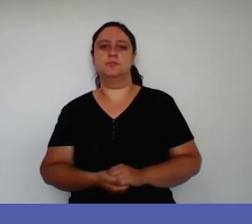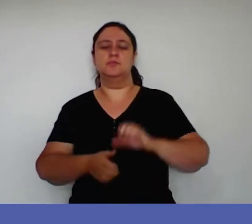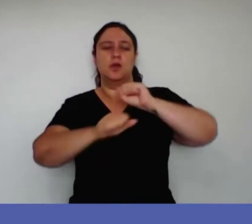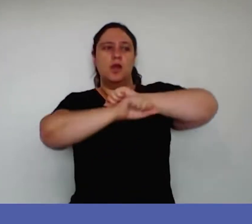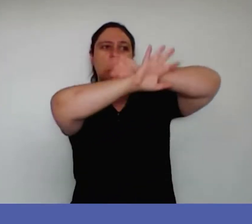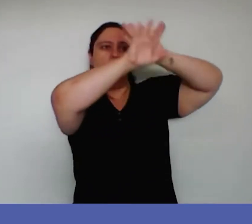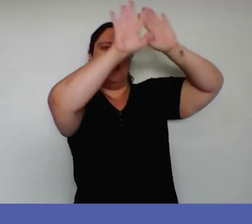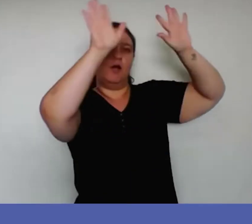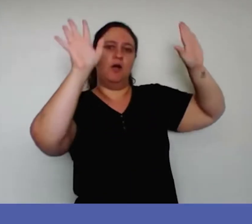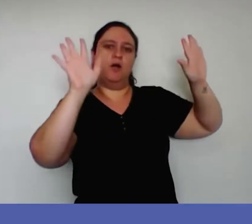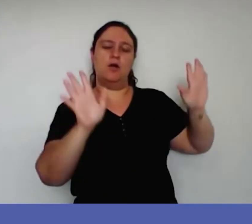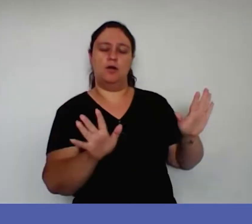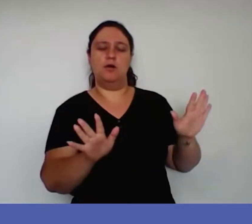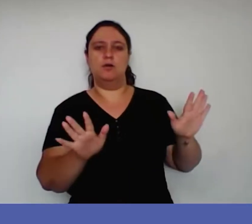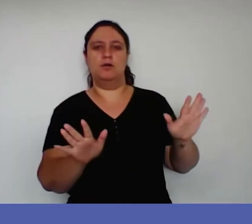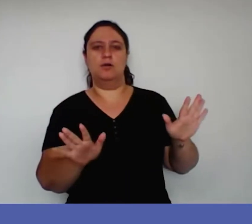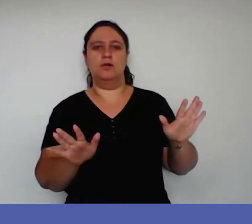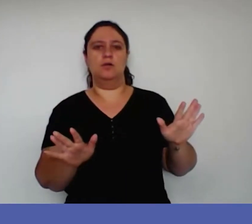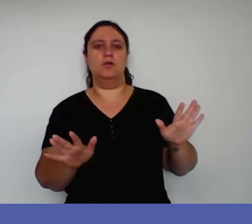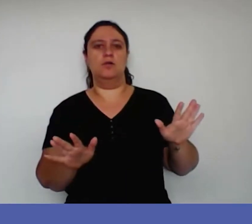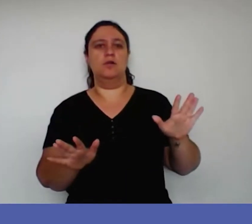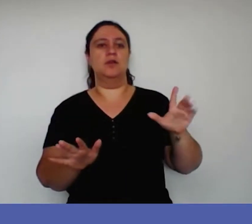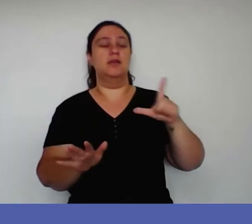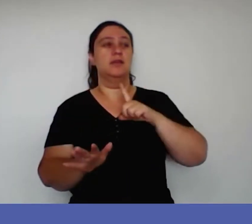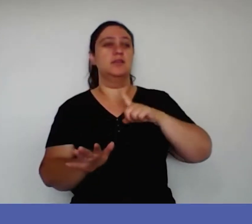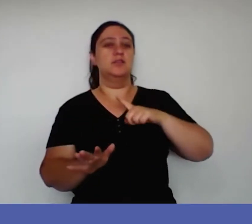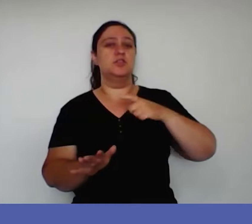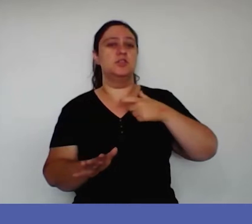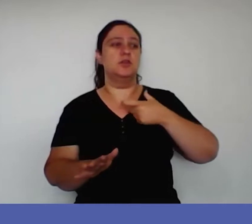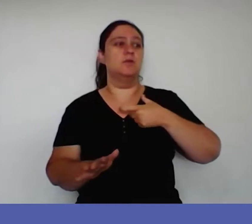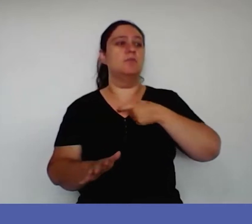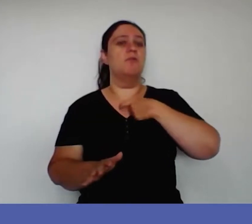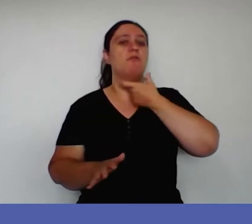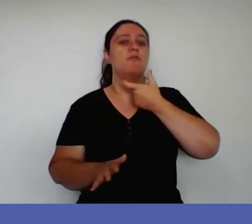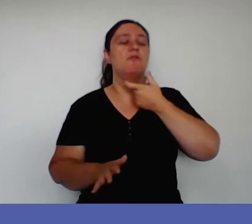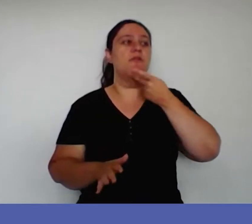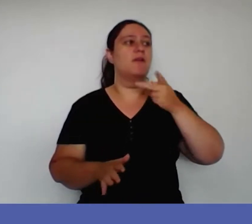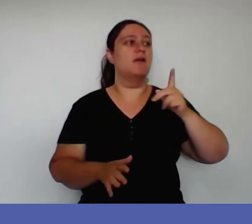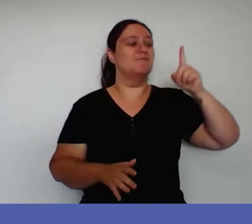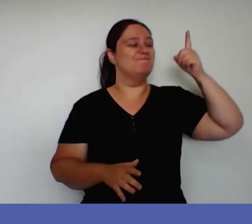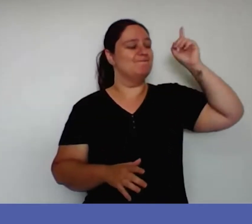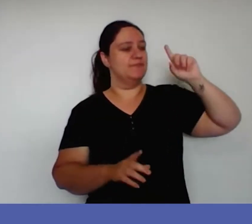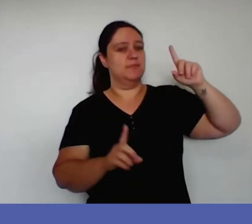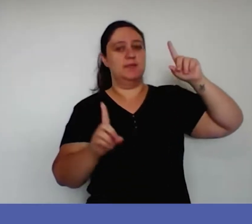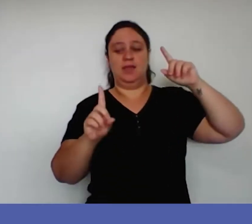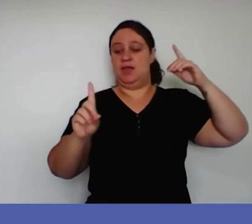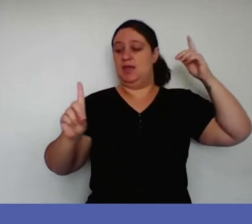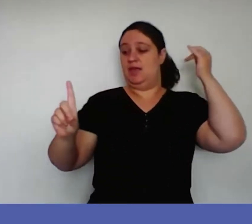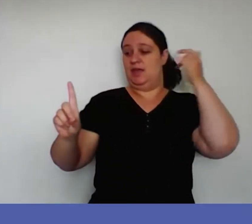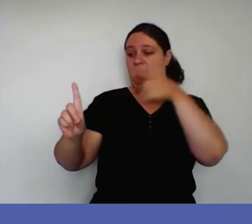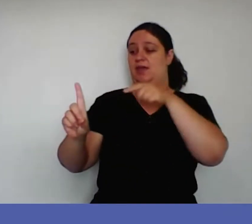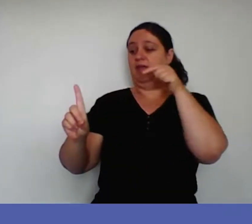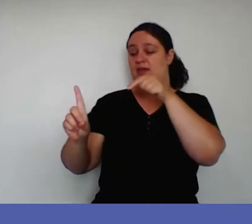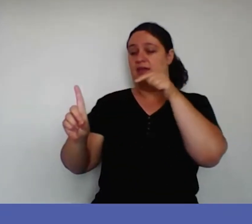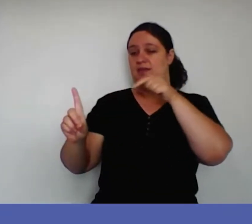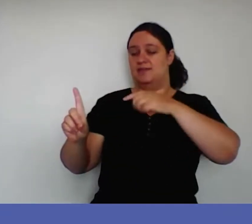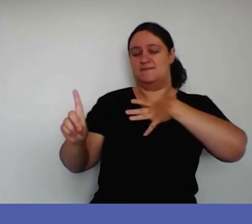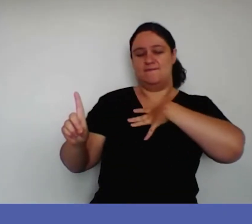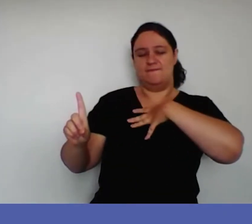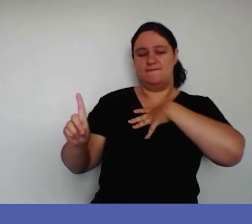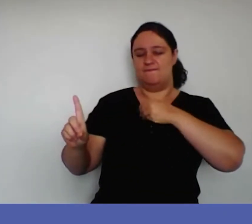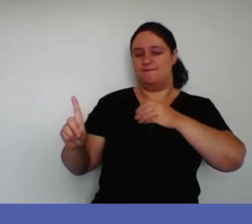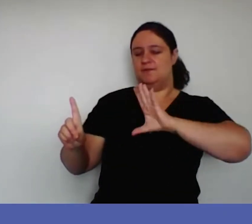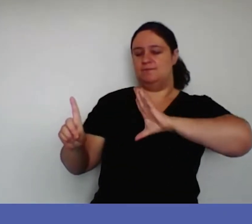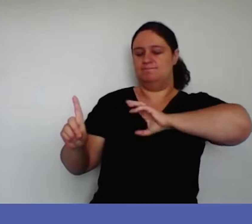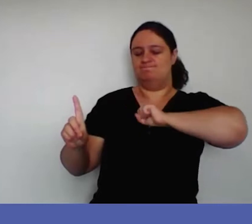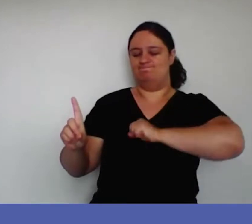excelsa saiu uma voz que dizia: este é o meu filho amado, em quem me comprazo. Portanto, irmãos, se